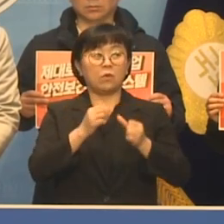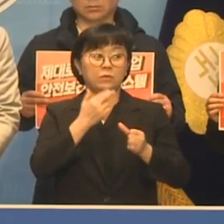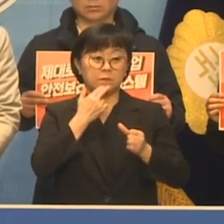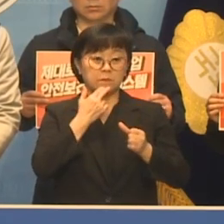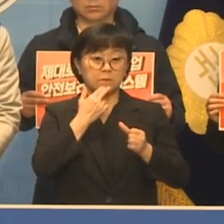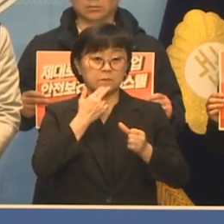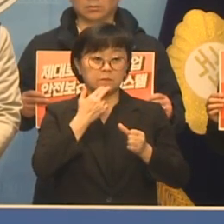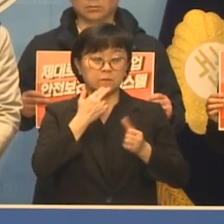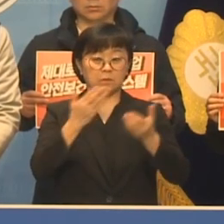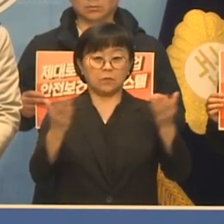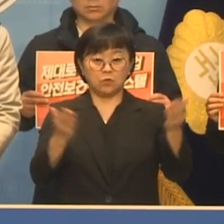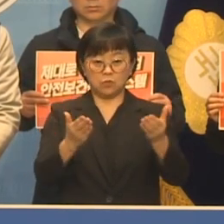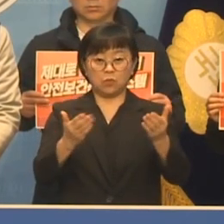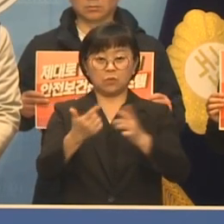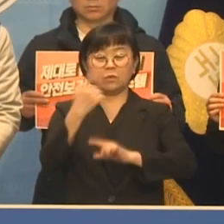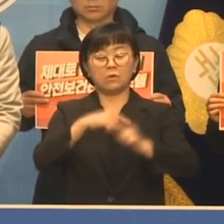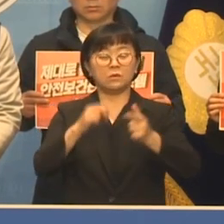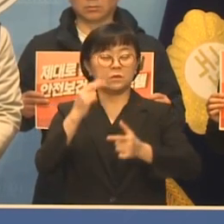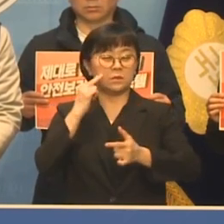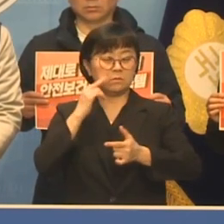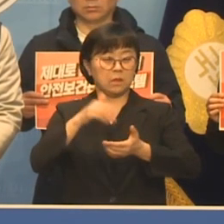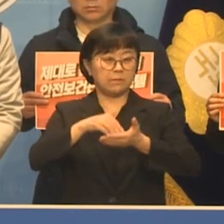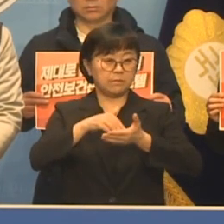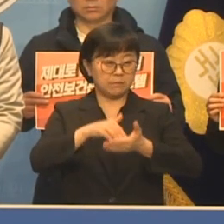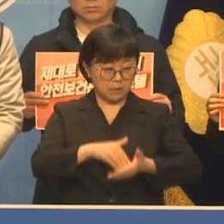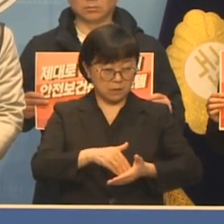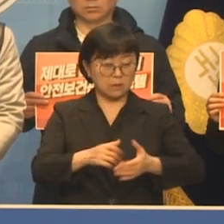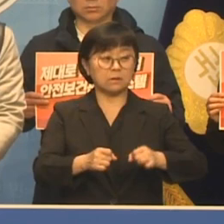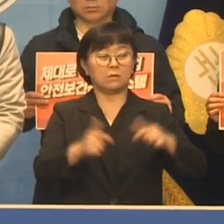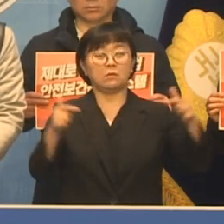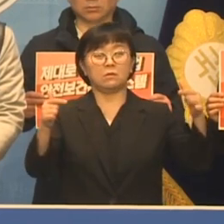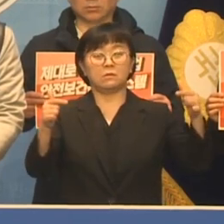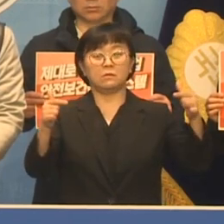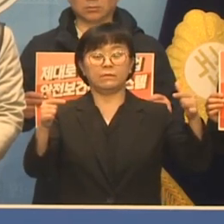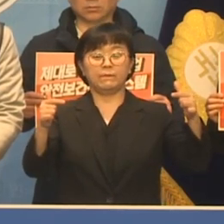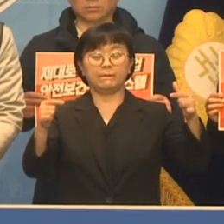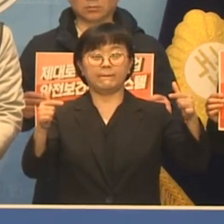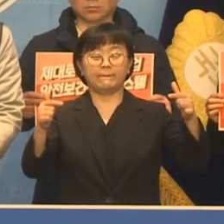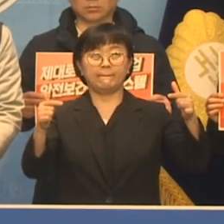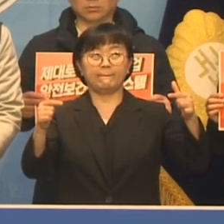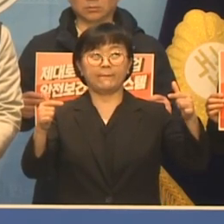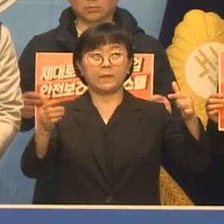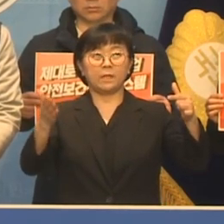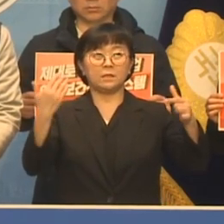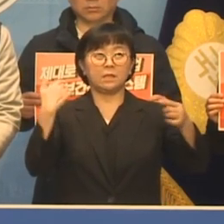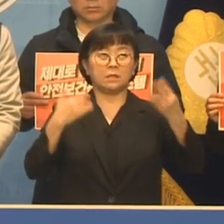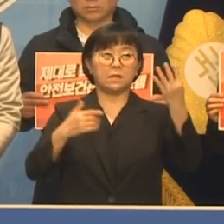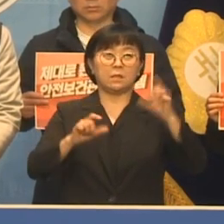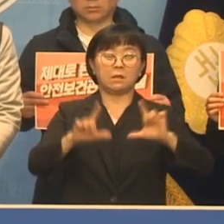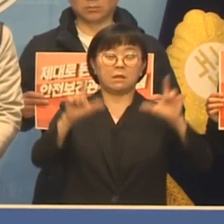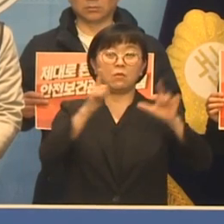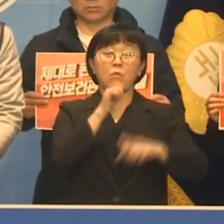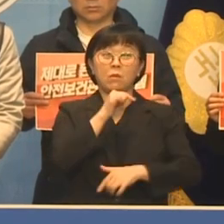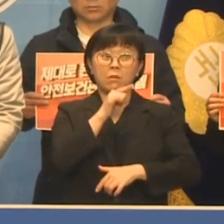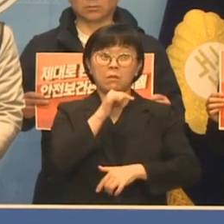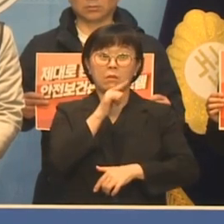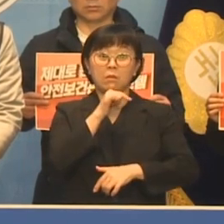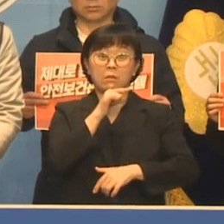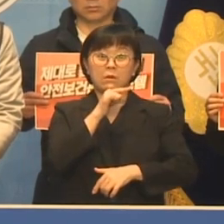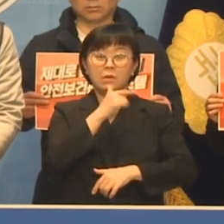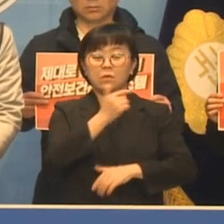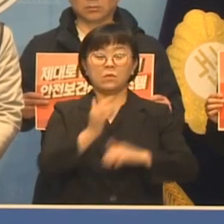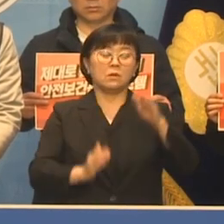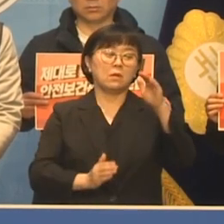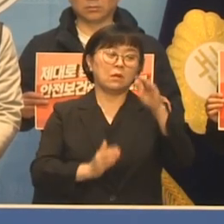없이 노동 강도는 날이 갈수록 늘어나고 있는 현실 속에서 지난 4일 월요일에는